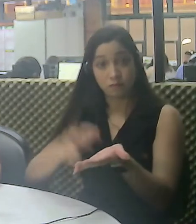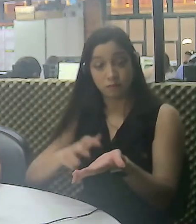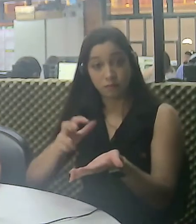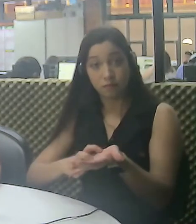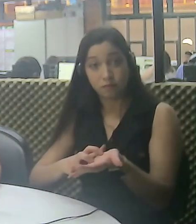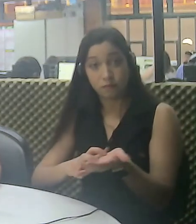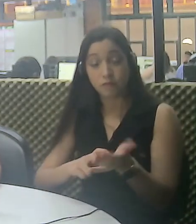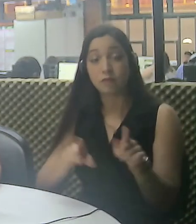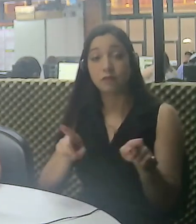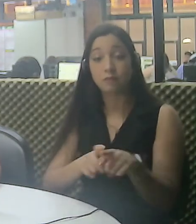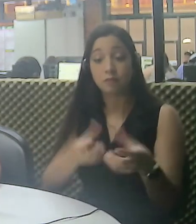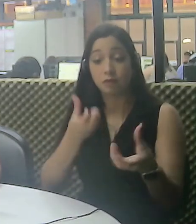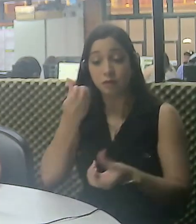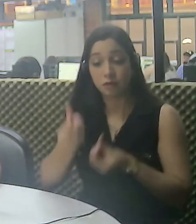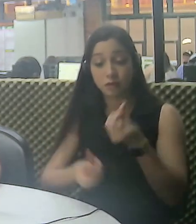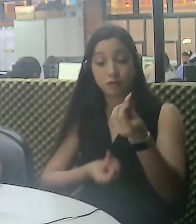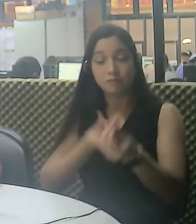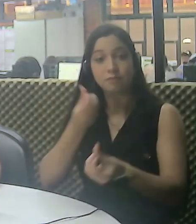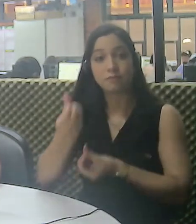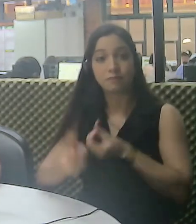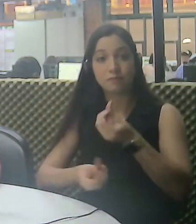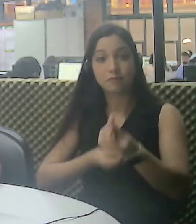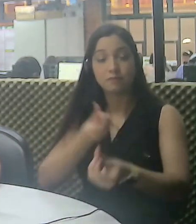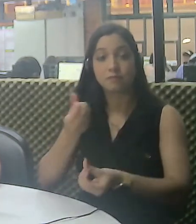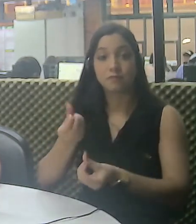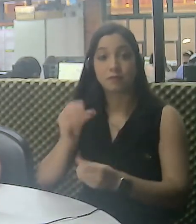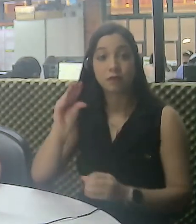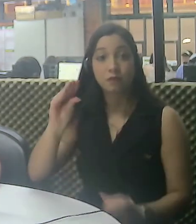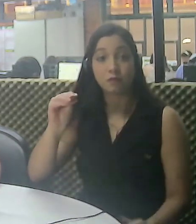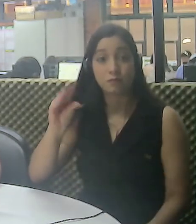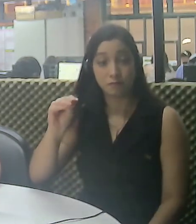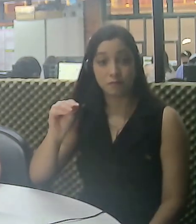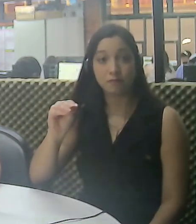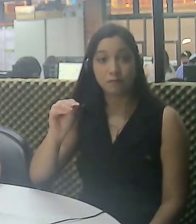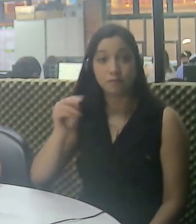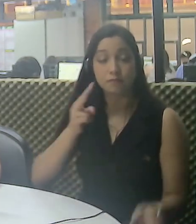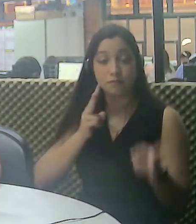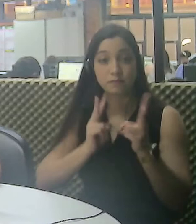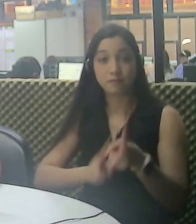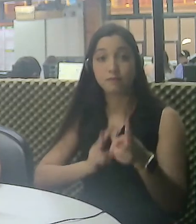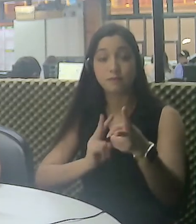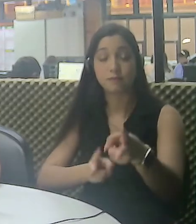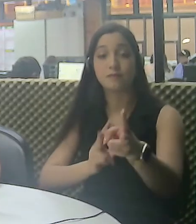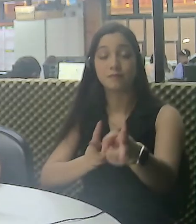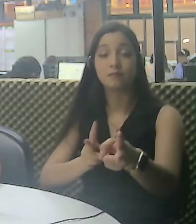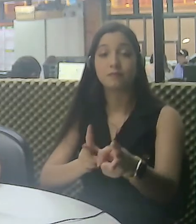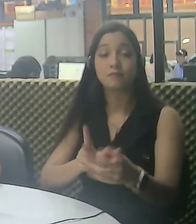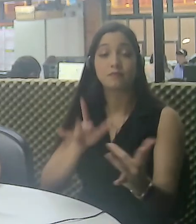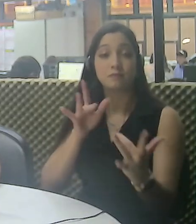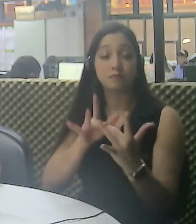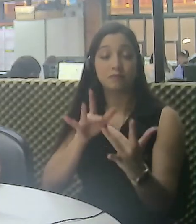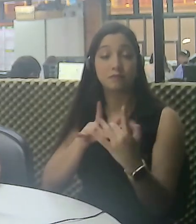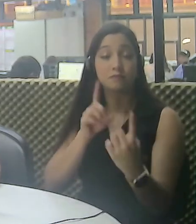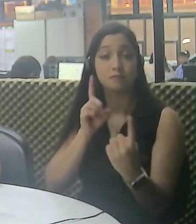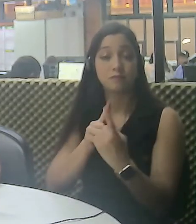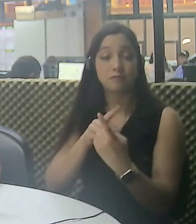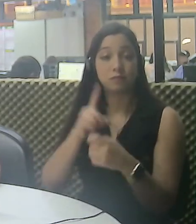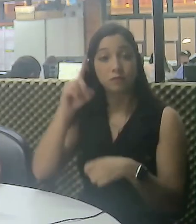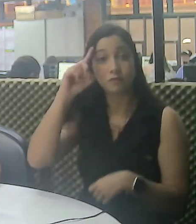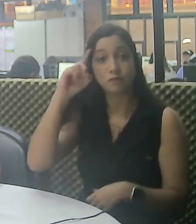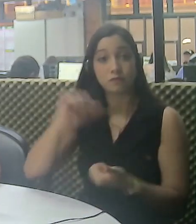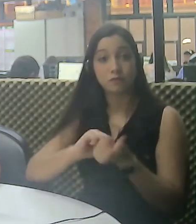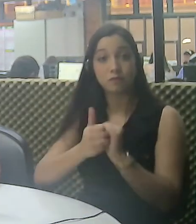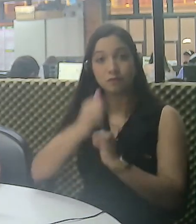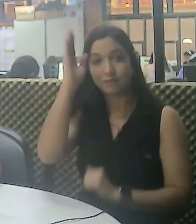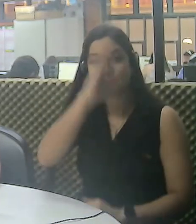educação de jovens e adultos, o EJA, no turno da noite, não sofrerão alterações de atendimento nos dias de jogos da